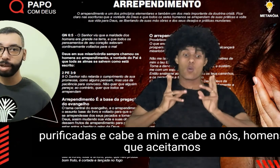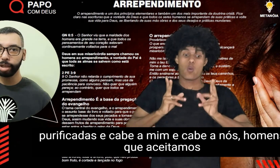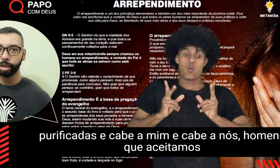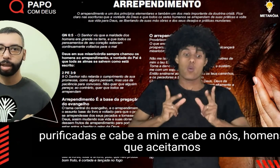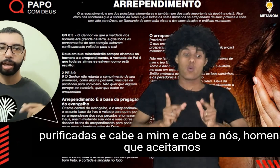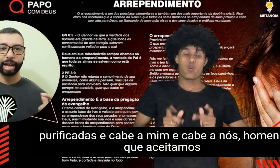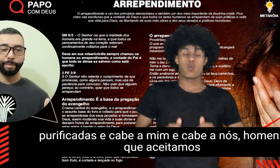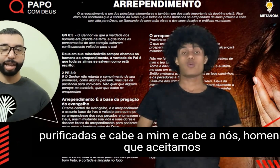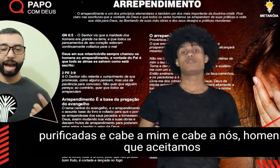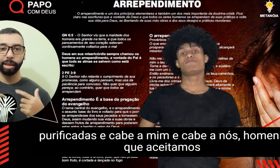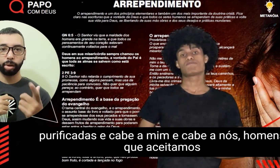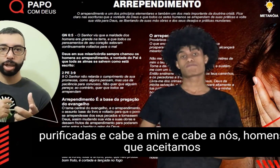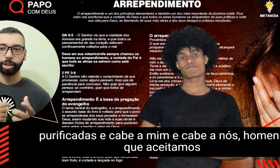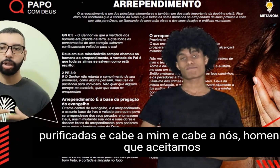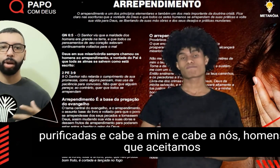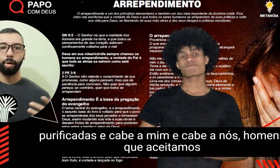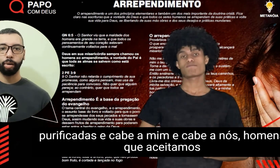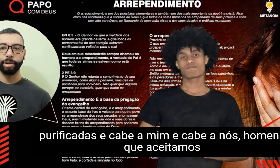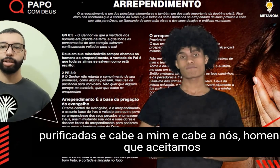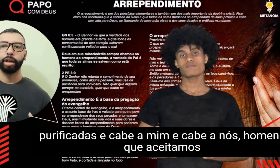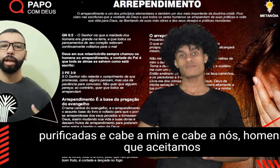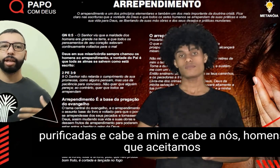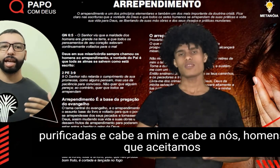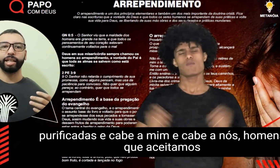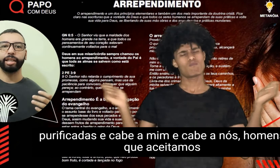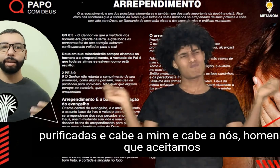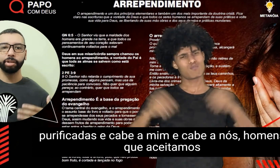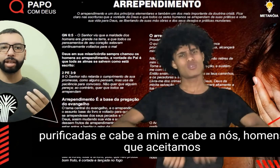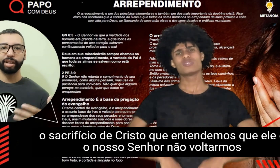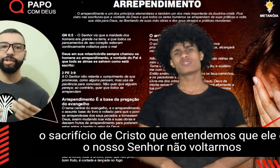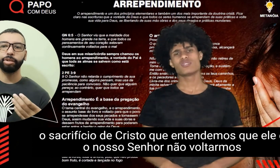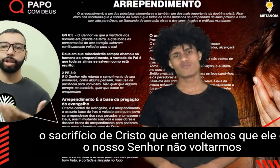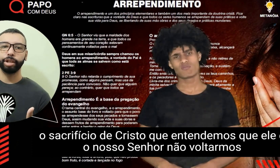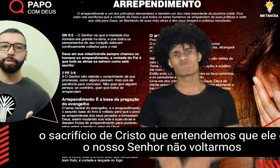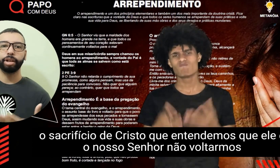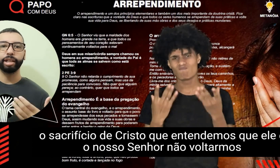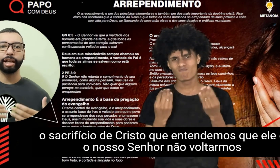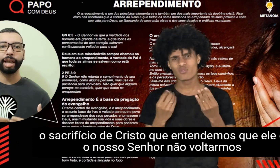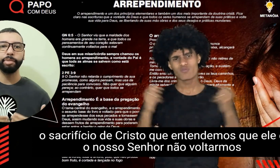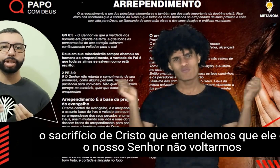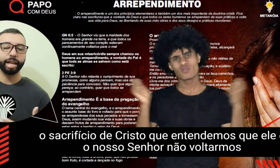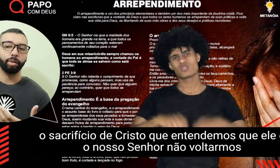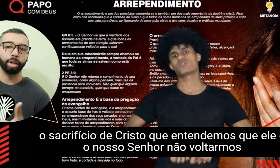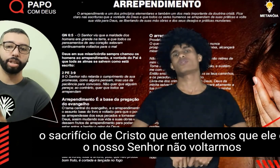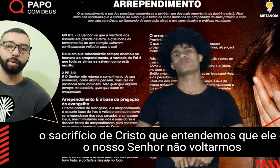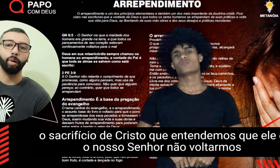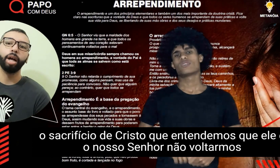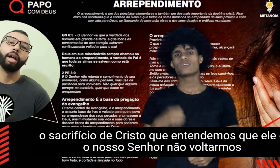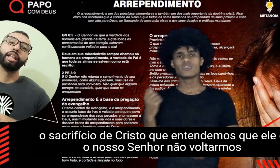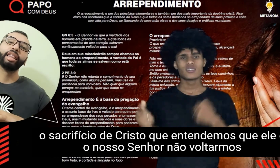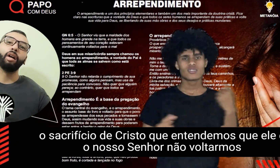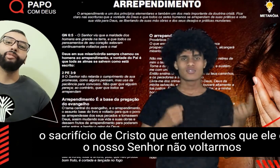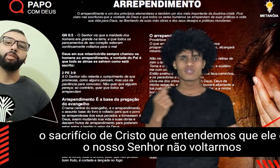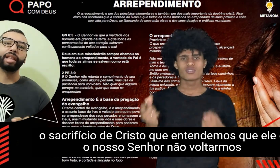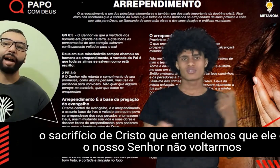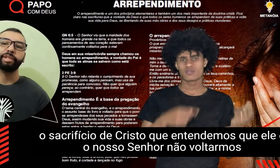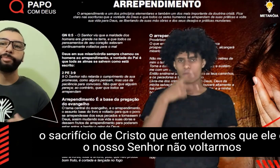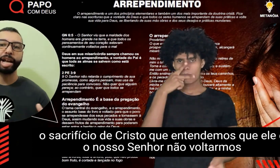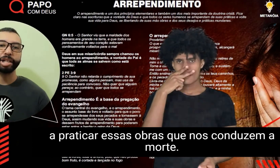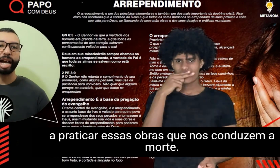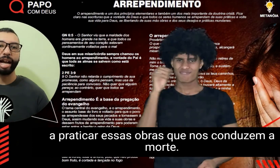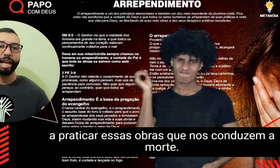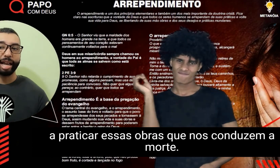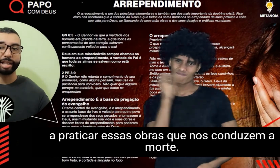cabe a mim, e cabe a nós, homens, que aceitamos o sacrifício de Cristo, que entendemos que Ele é o nosso Senhor, não